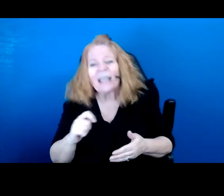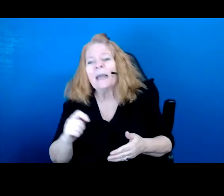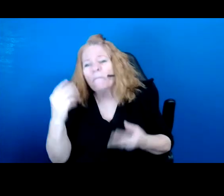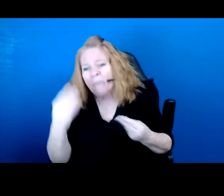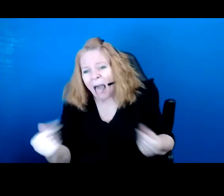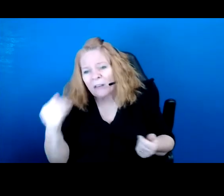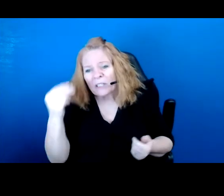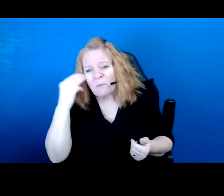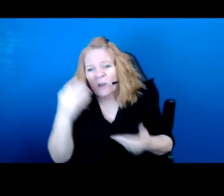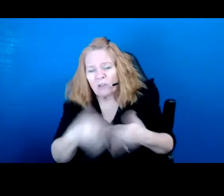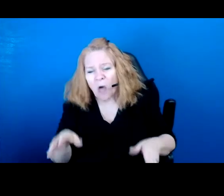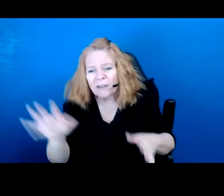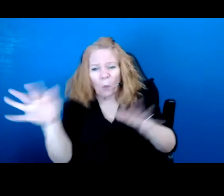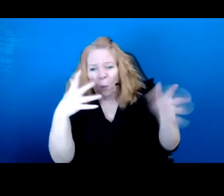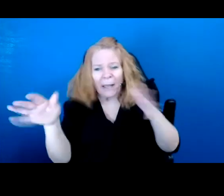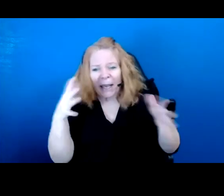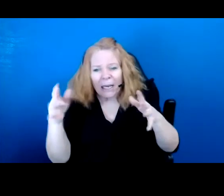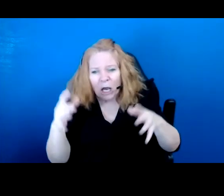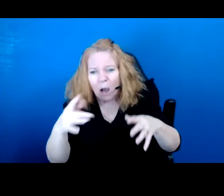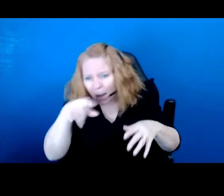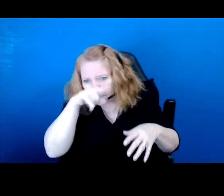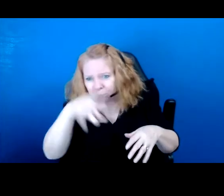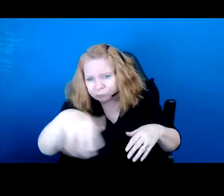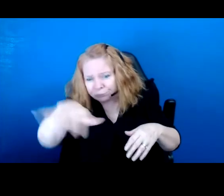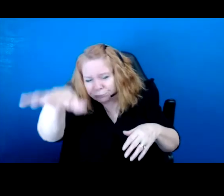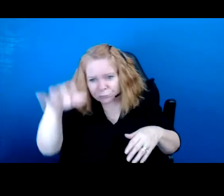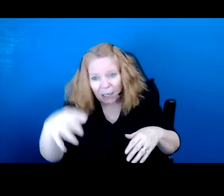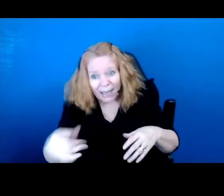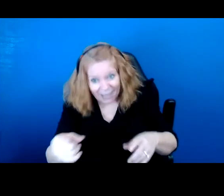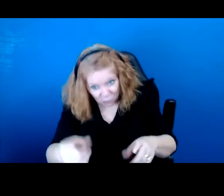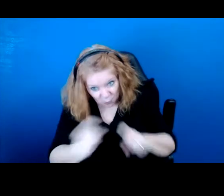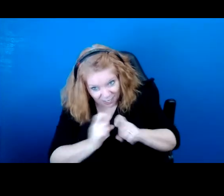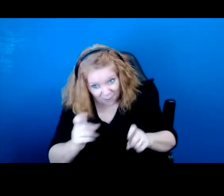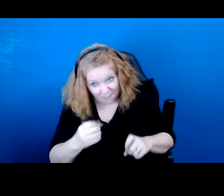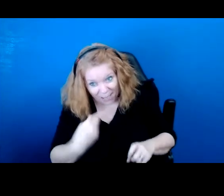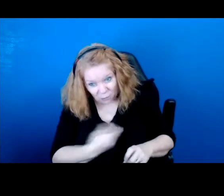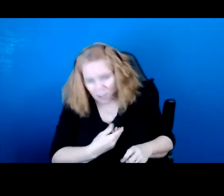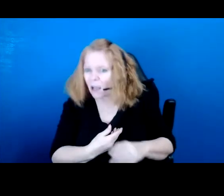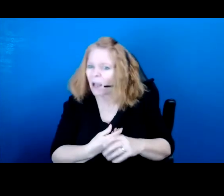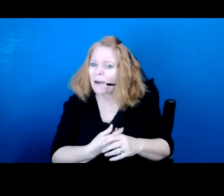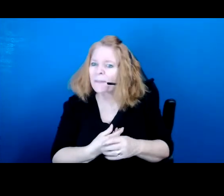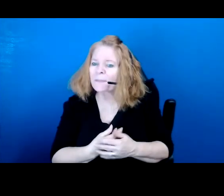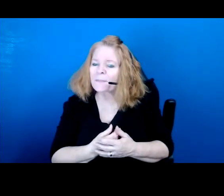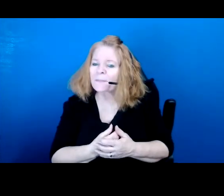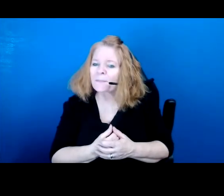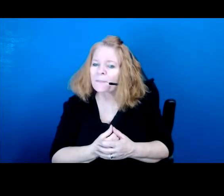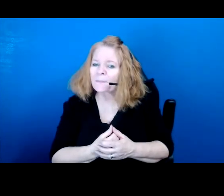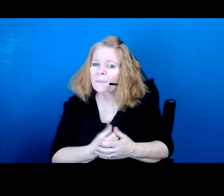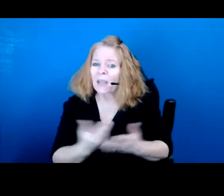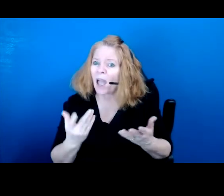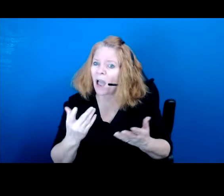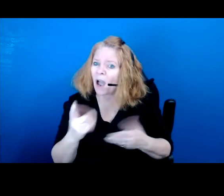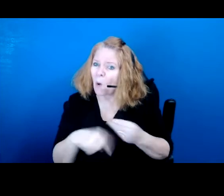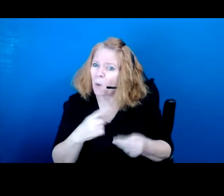porque es que hace poco él perdió su nariz se fue con el viento podemos tenerla de vuelta le pertenece a